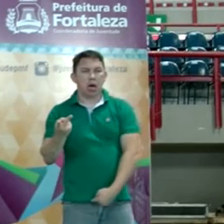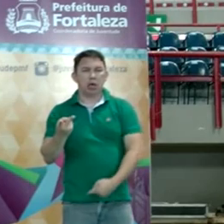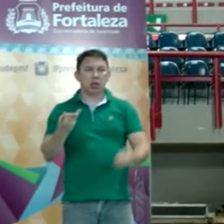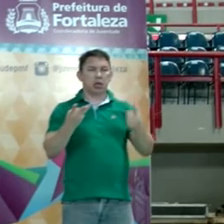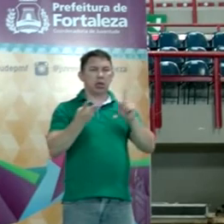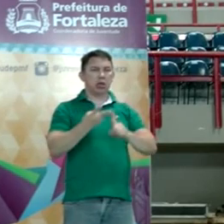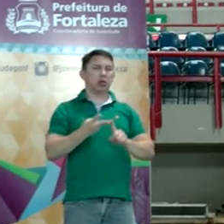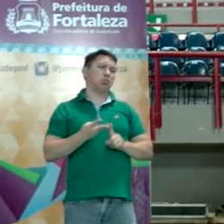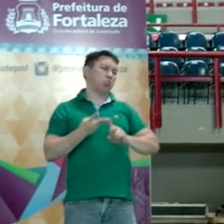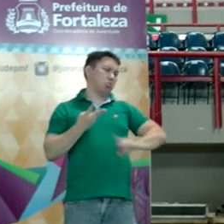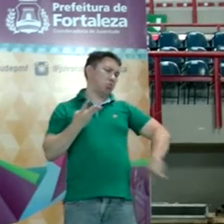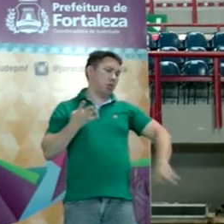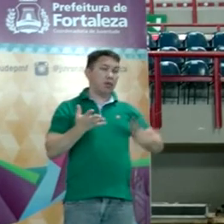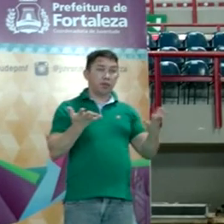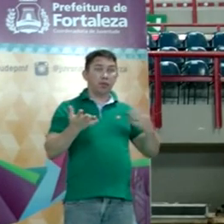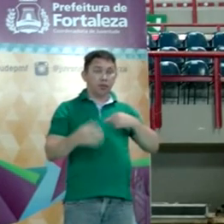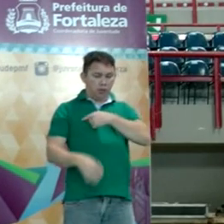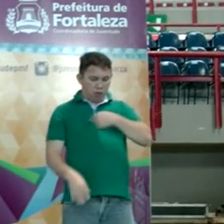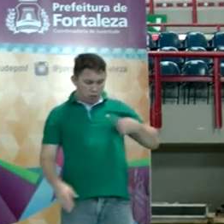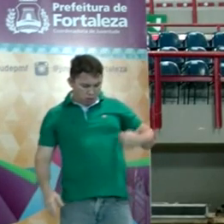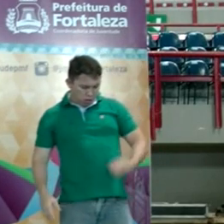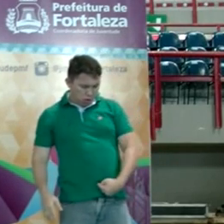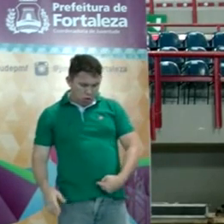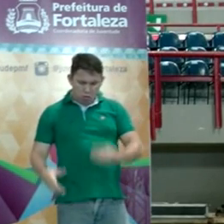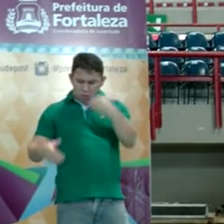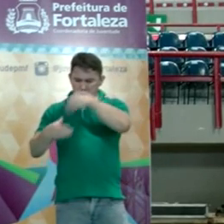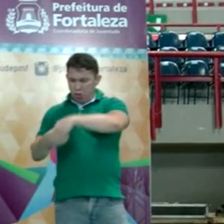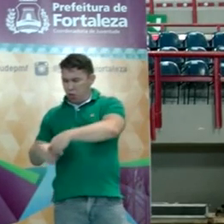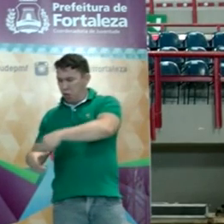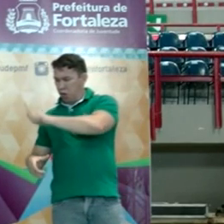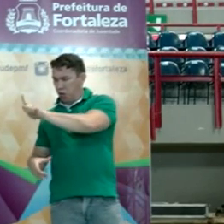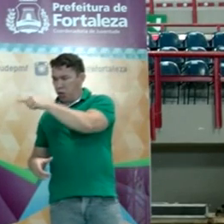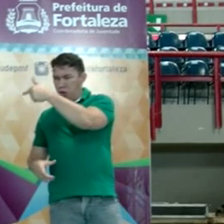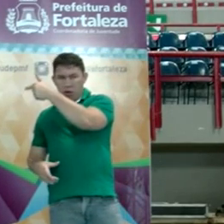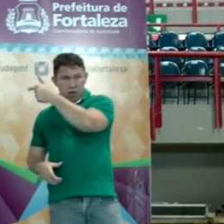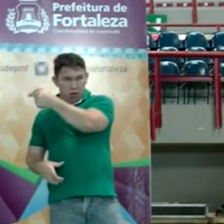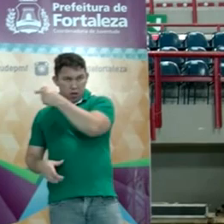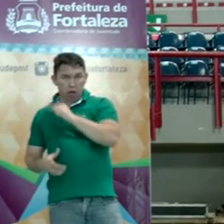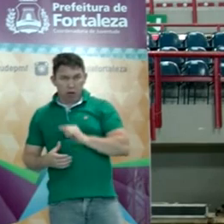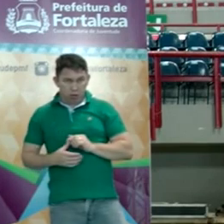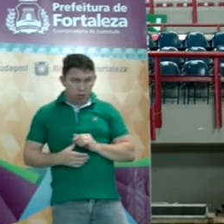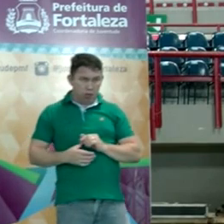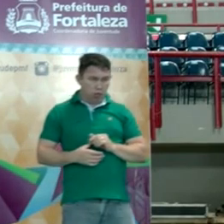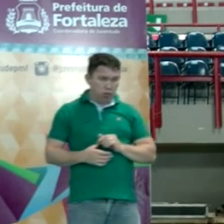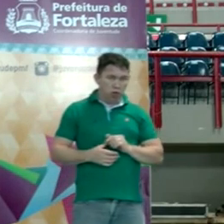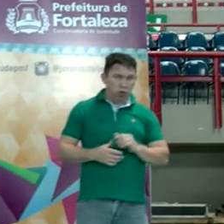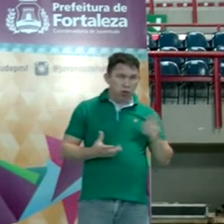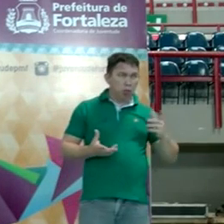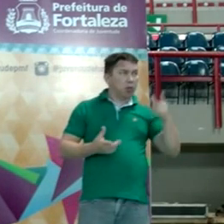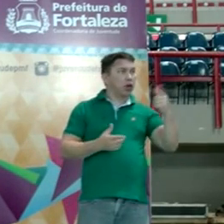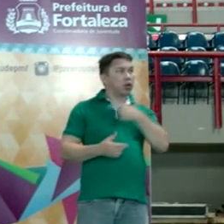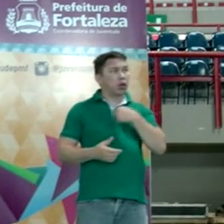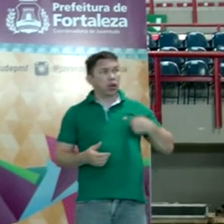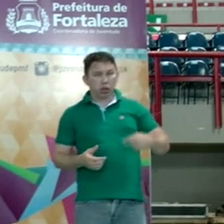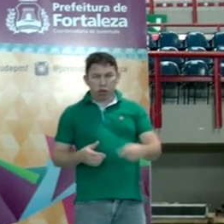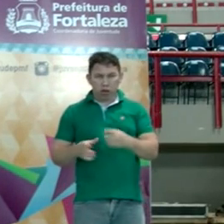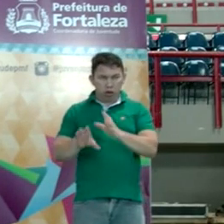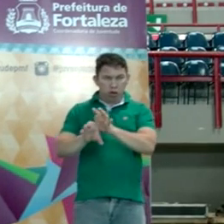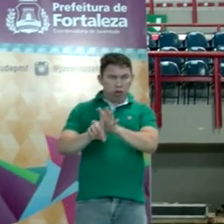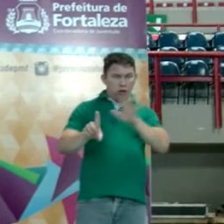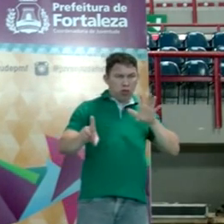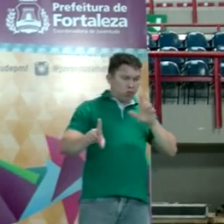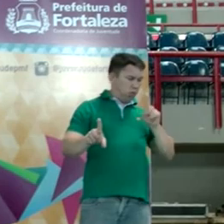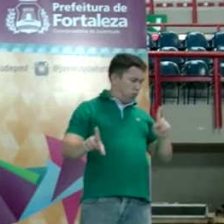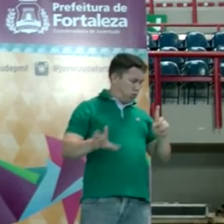diante. Venhamos e convenhamos. A China não fica dentro do G7, mas você consegue imaginar literalmente hoje um mundo sem a China? É